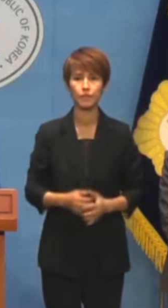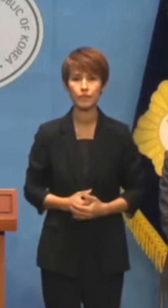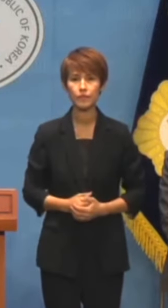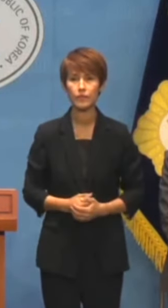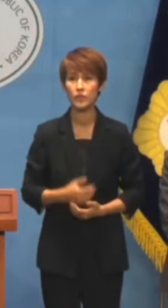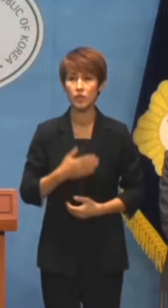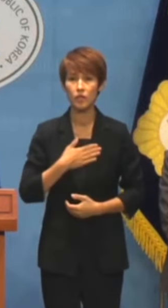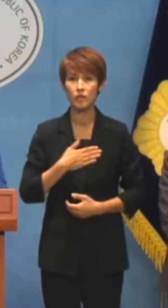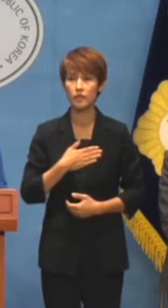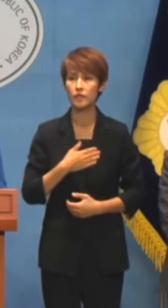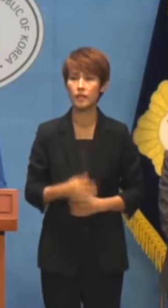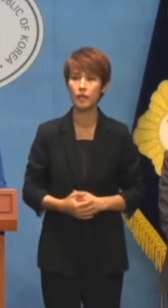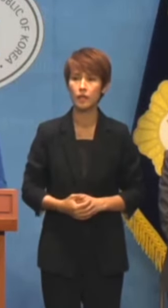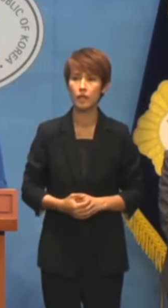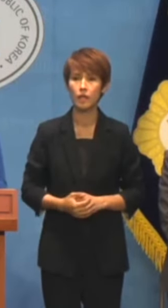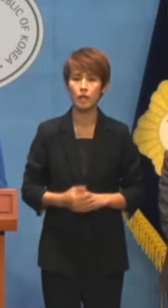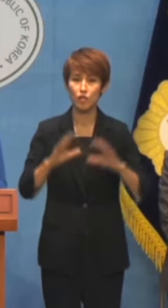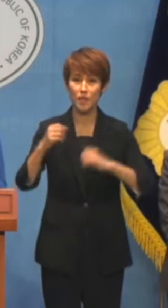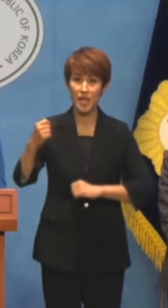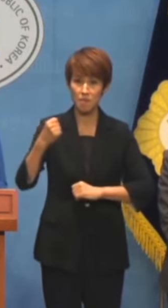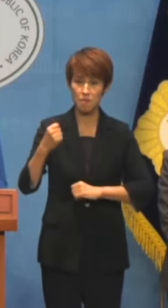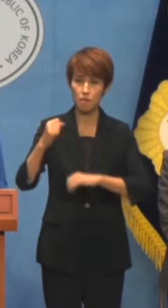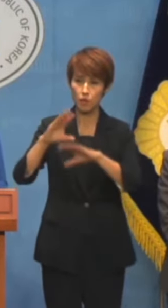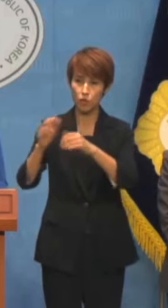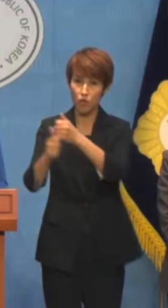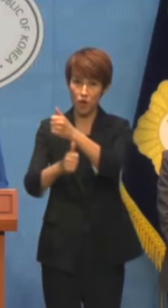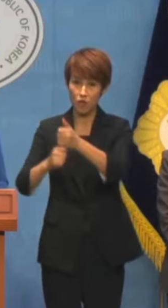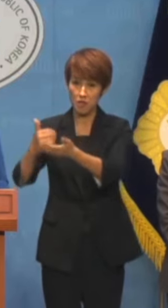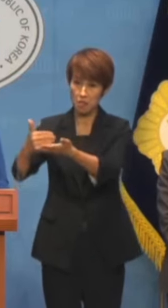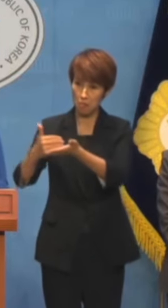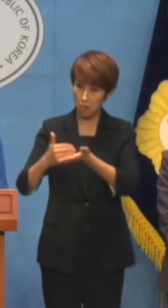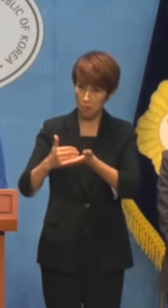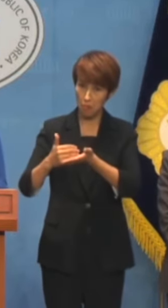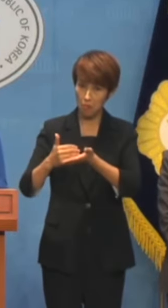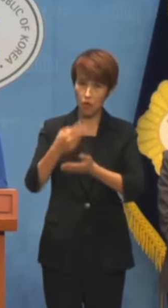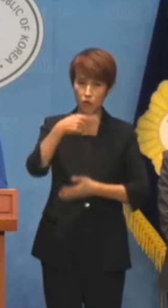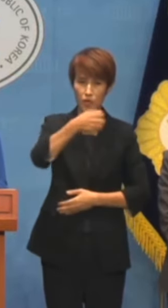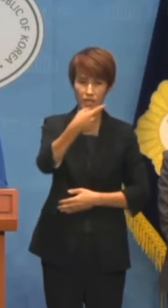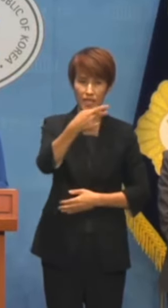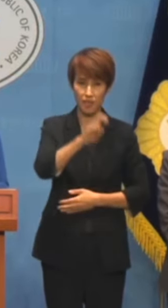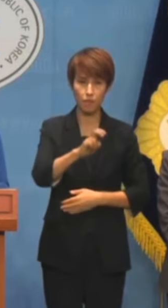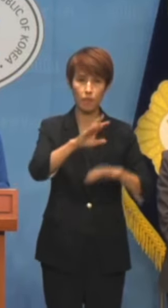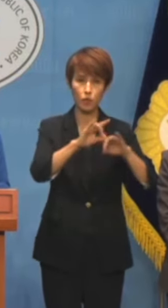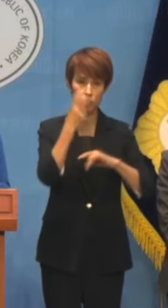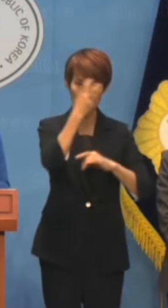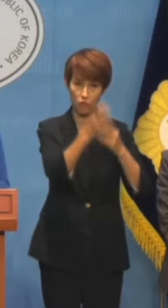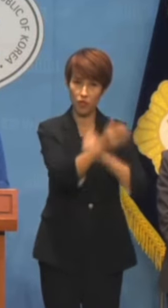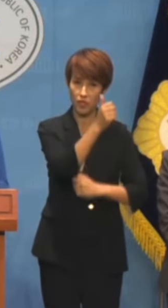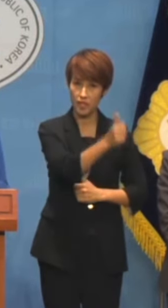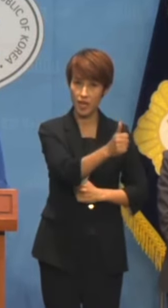아, 저는 방금 전 있었던 국민의힘 과방위원들의 요구와 류희림